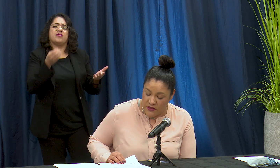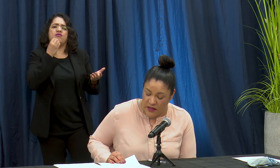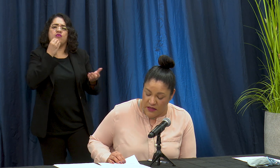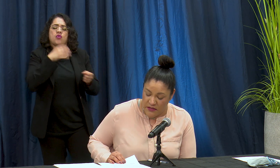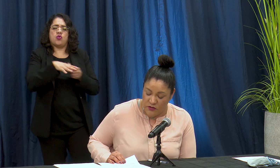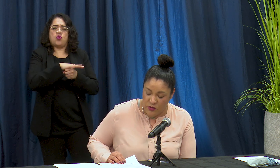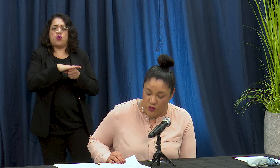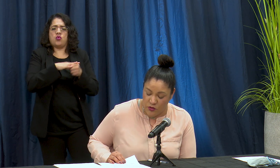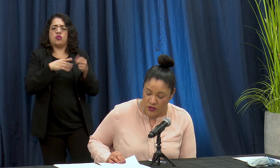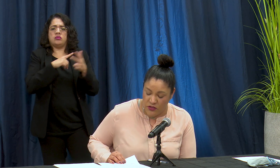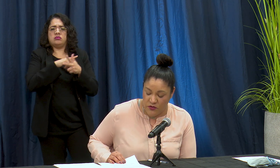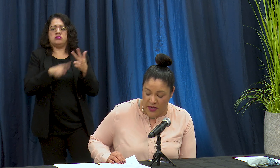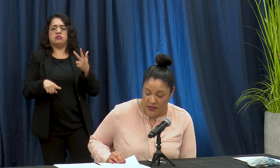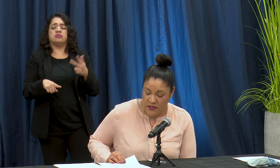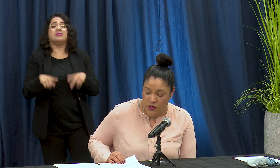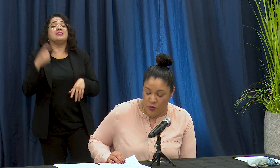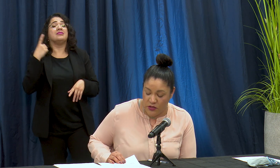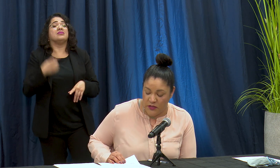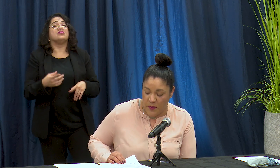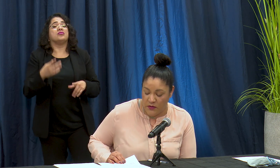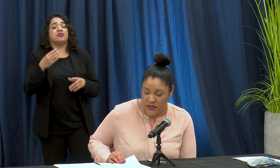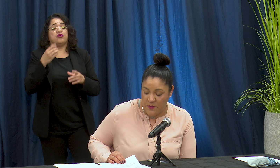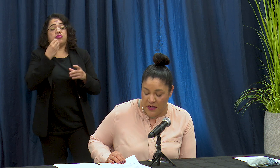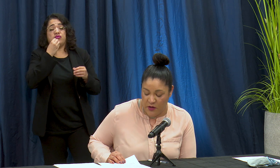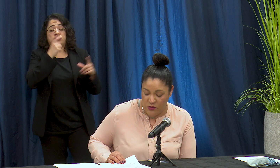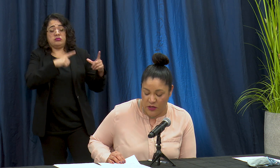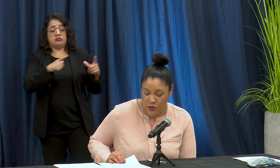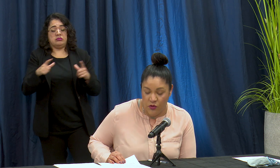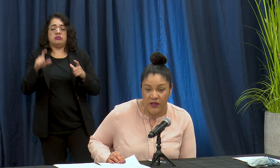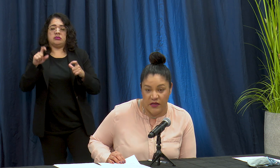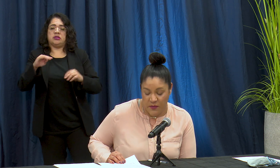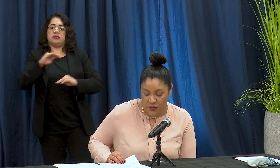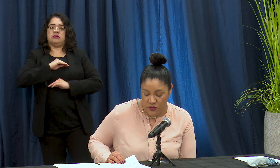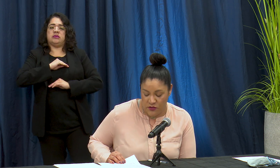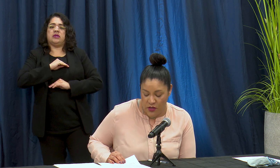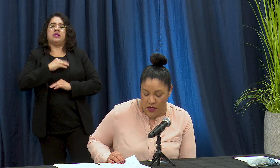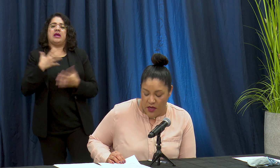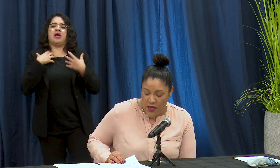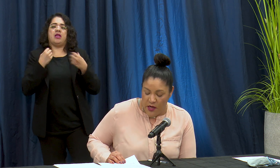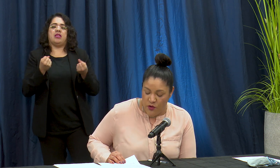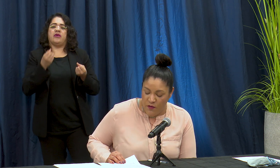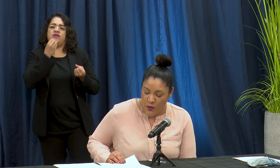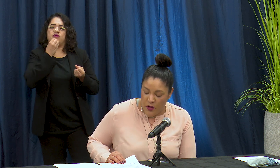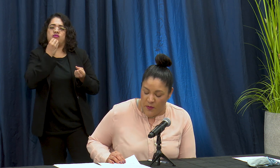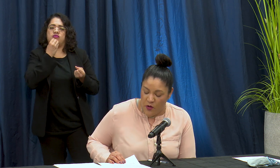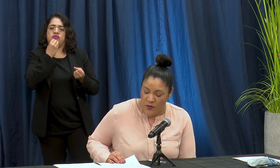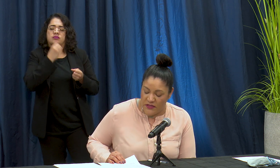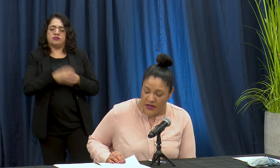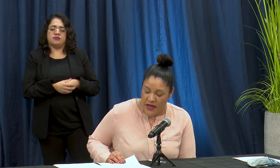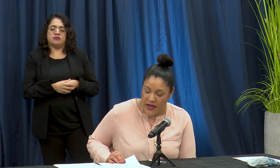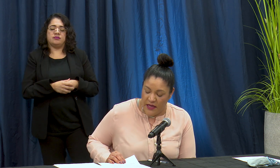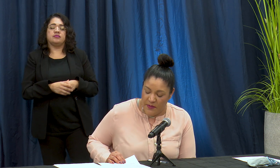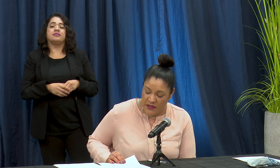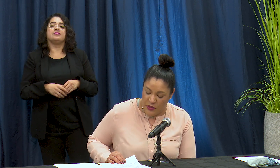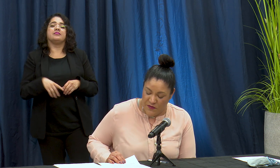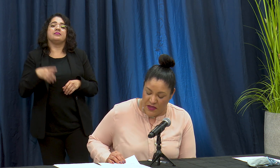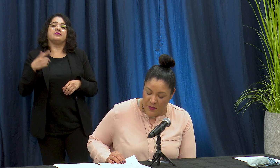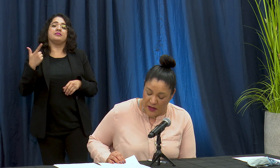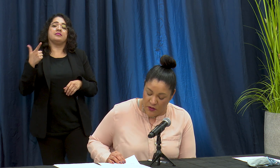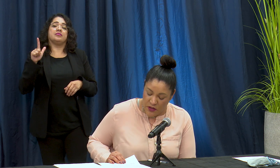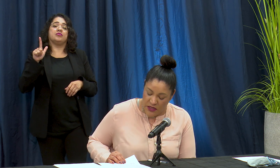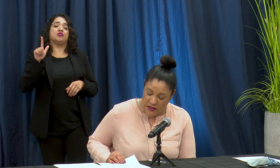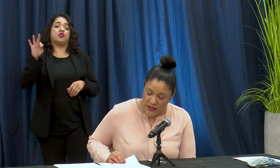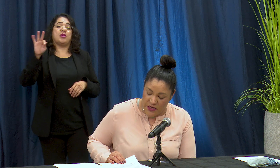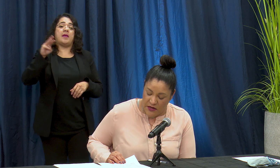estándares nutricionales y otras pautas de manejo seguro de alimentos. El nuevo programa comenzará el 29